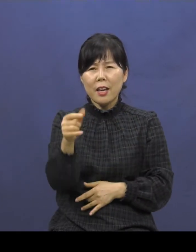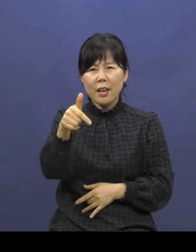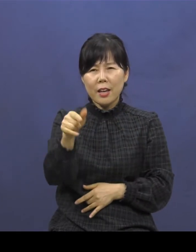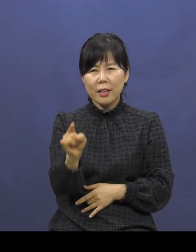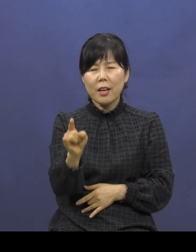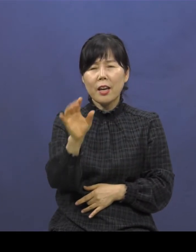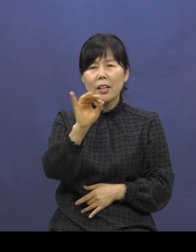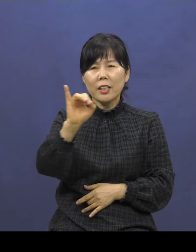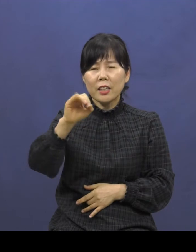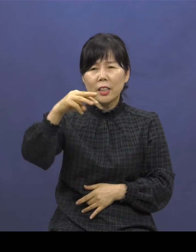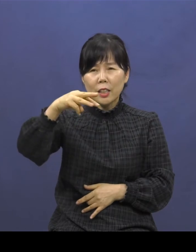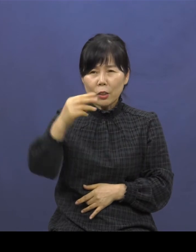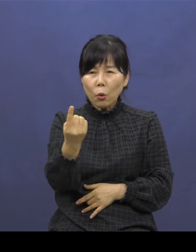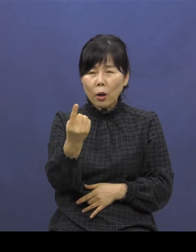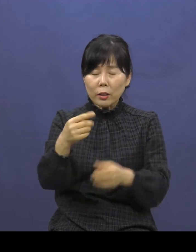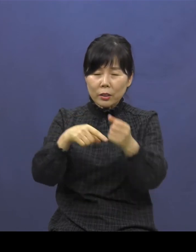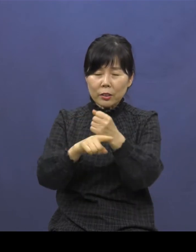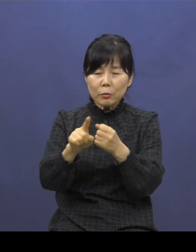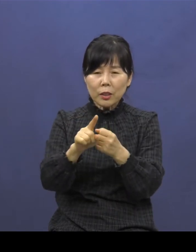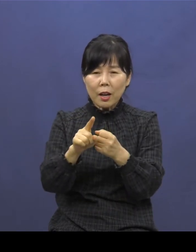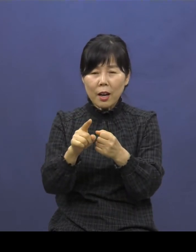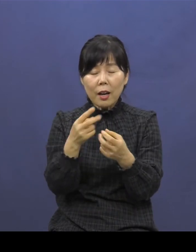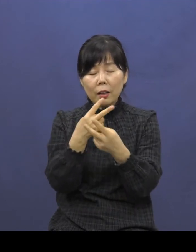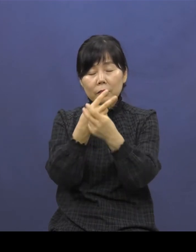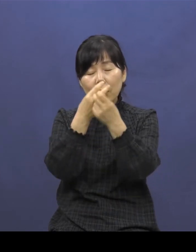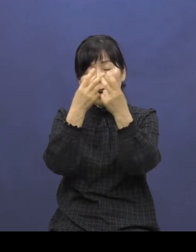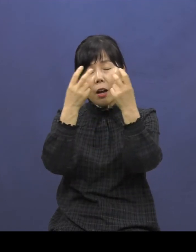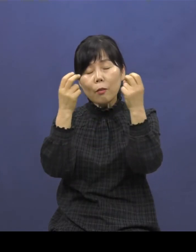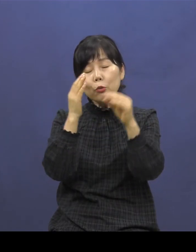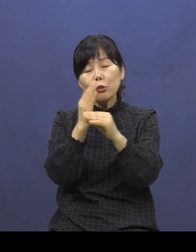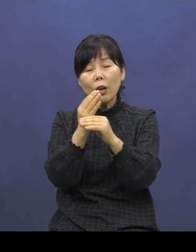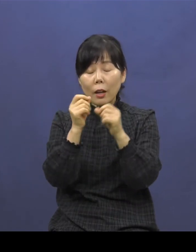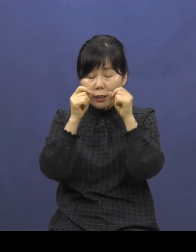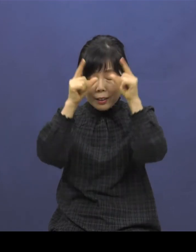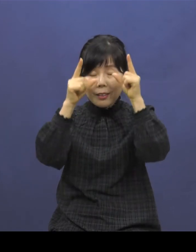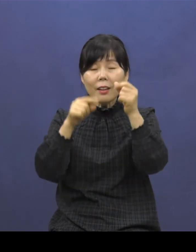하는 말에는요, 잠에서 깬다는 뜻이 있어요.